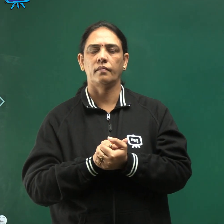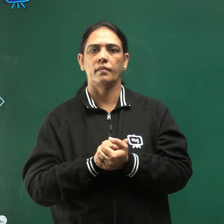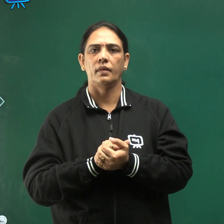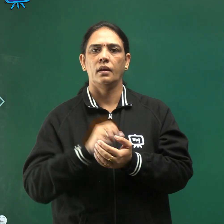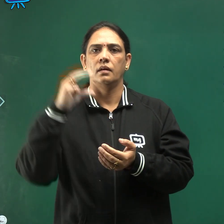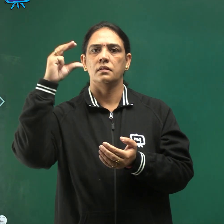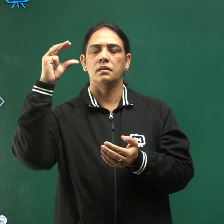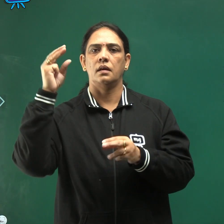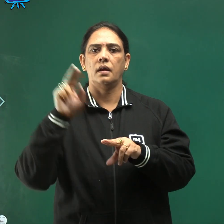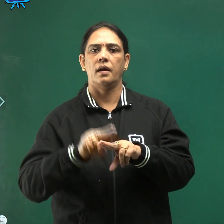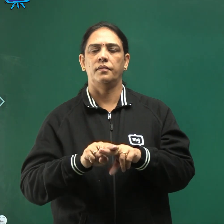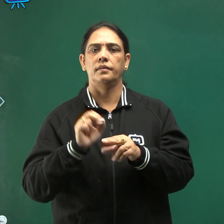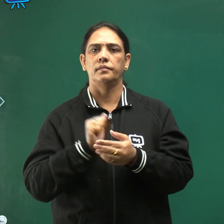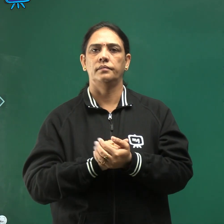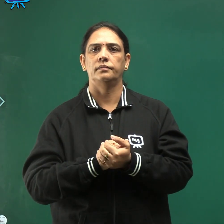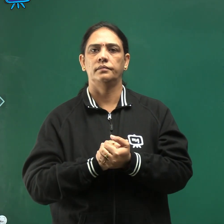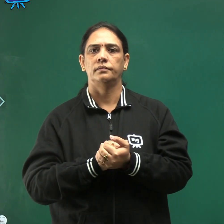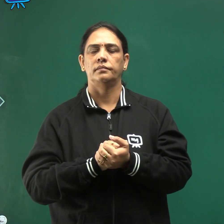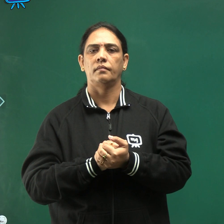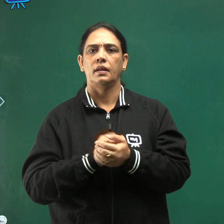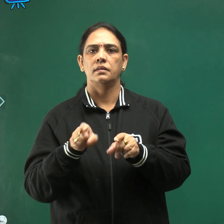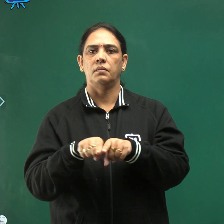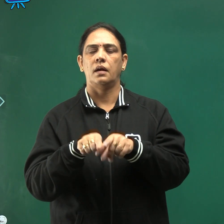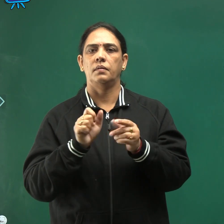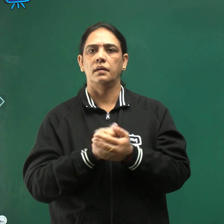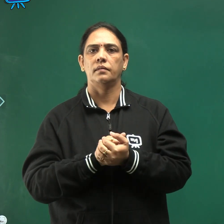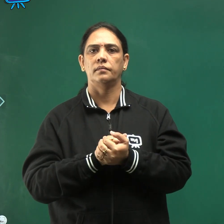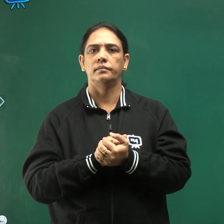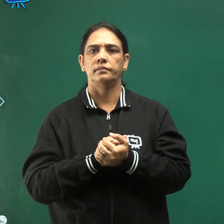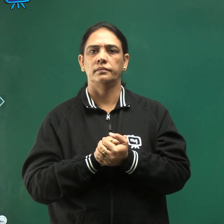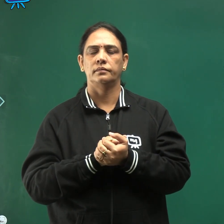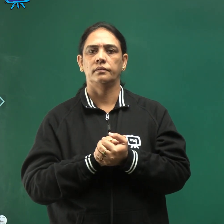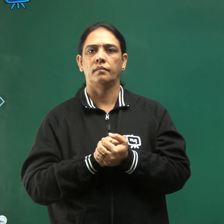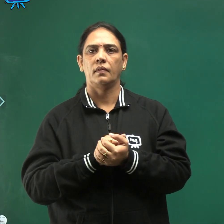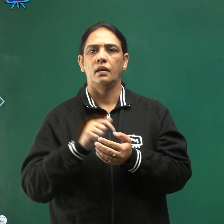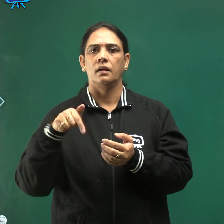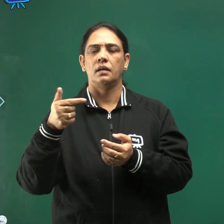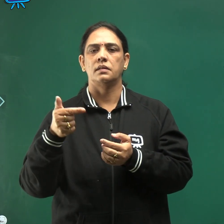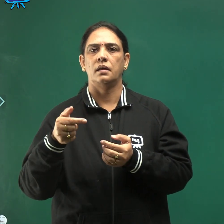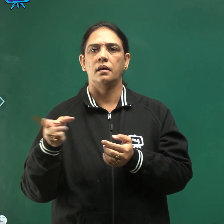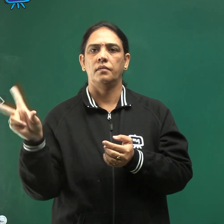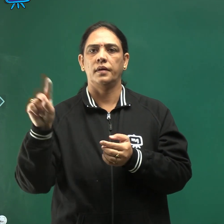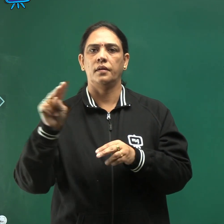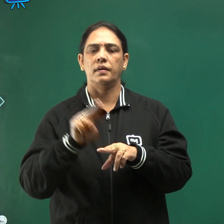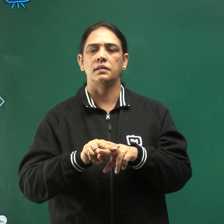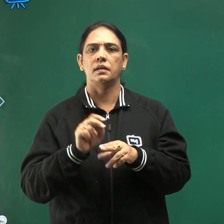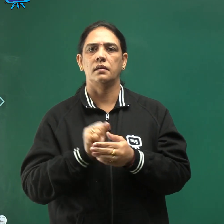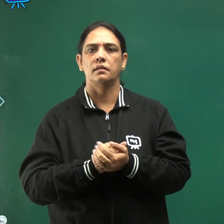संचयी बारंबारता CF बराबर किसी बारंबारता